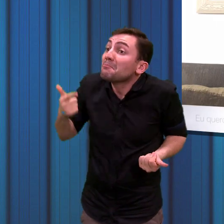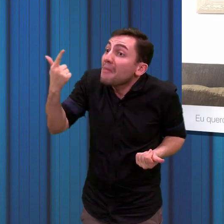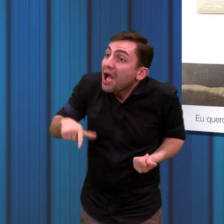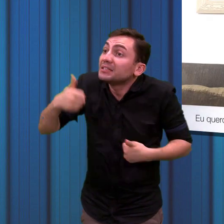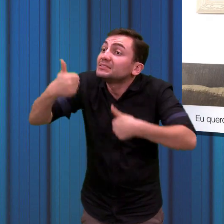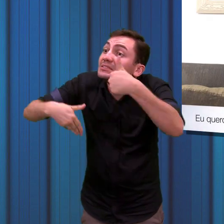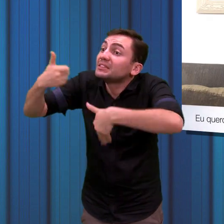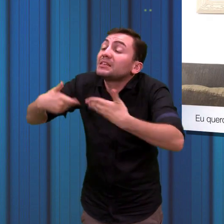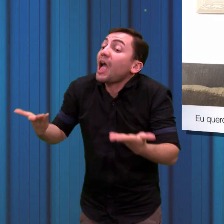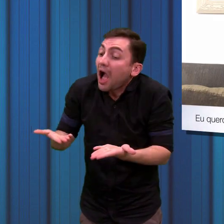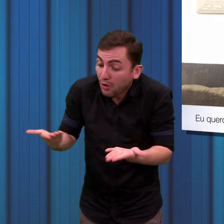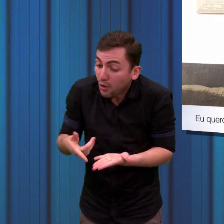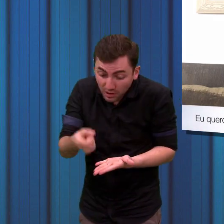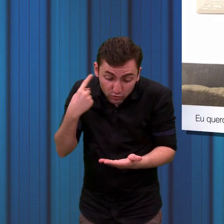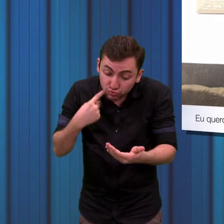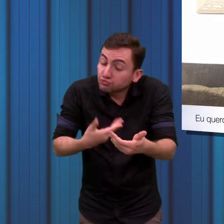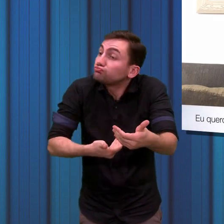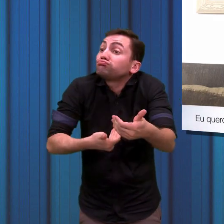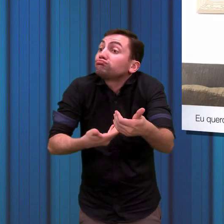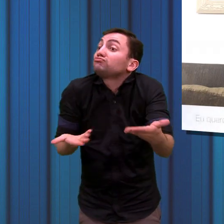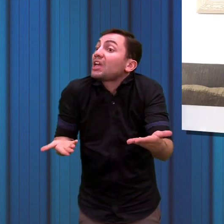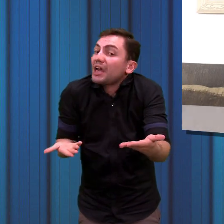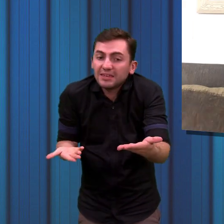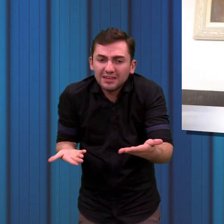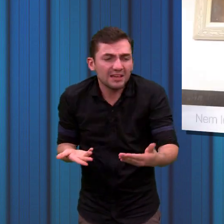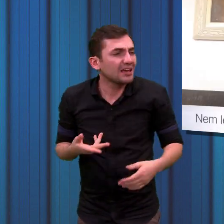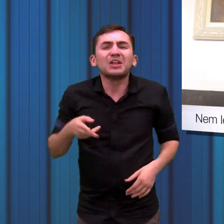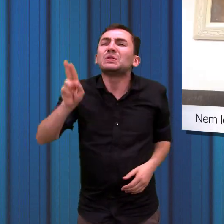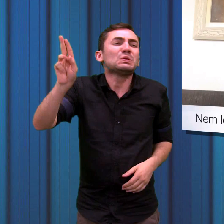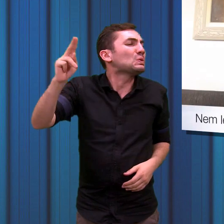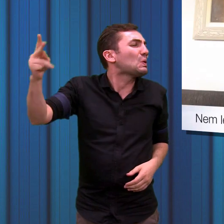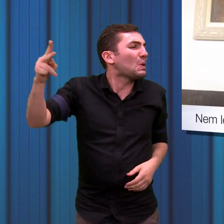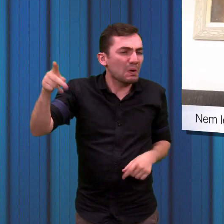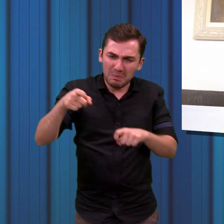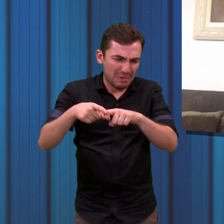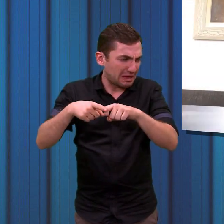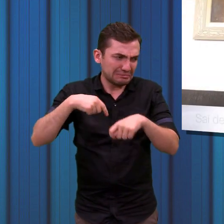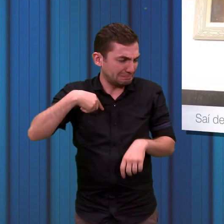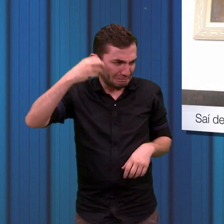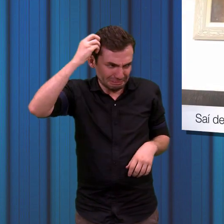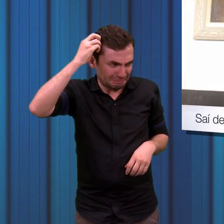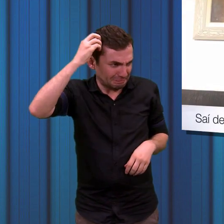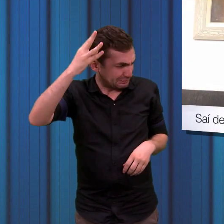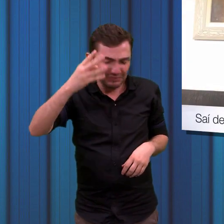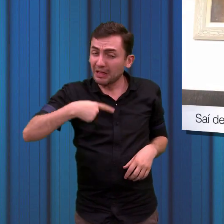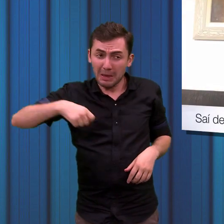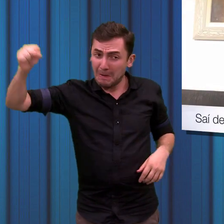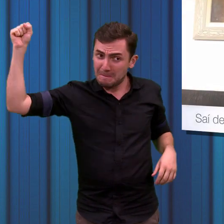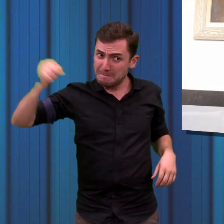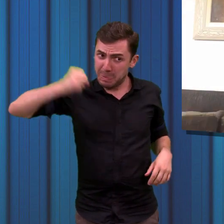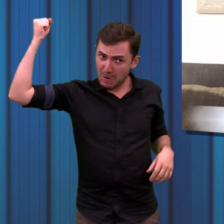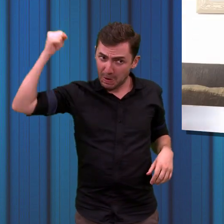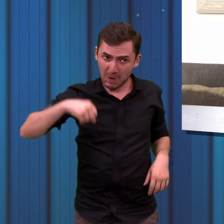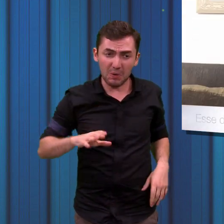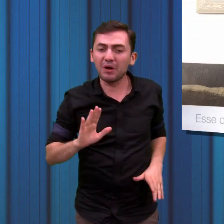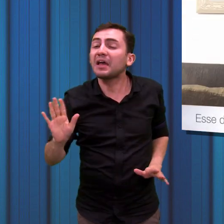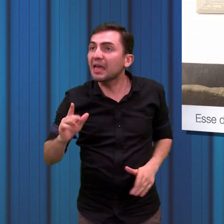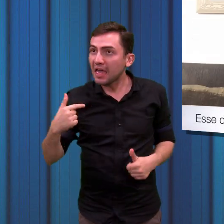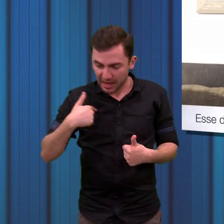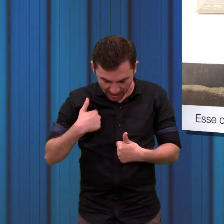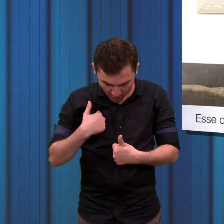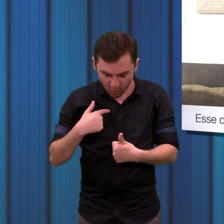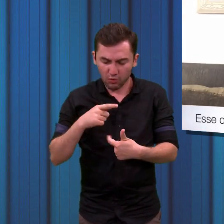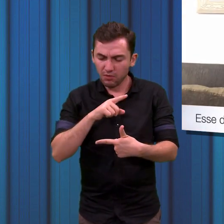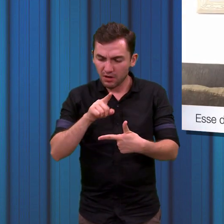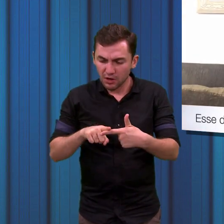sei. Quero saber mais. E agora, o que eu faço com esse meu filho surdo? Nem lembro o nome do médico. Aí de lá, pé da vida. Esse